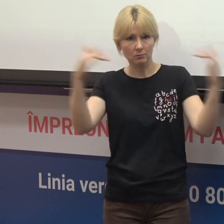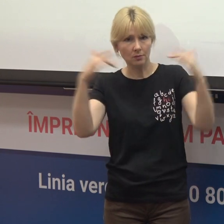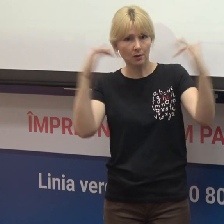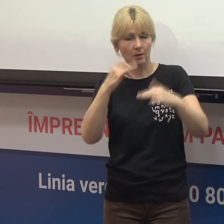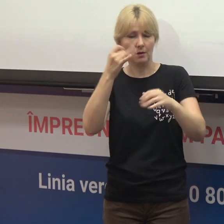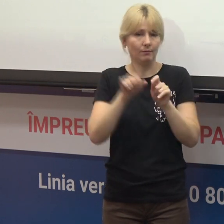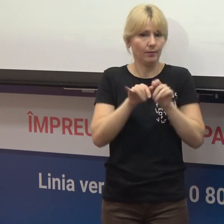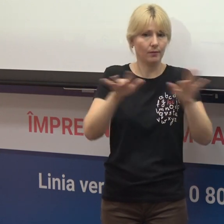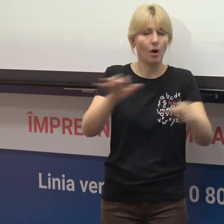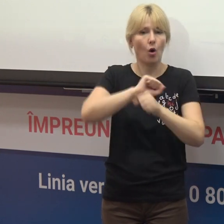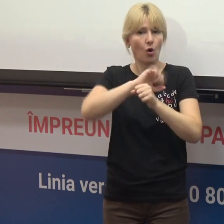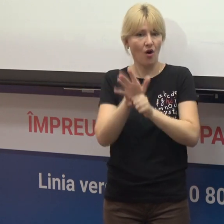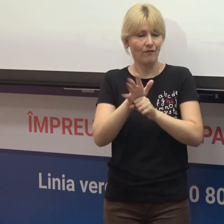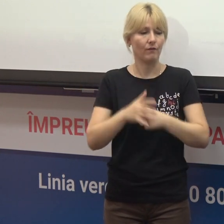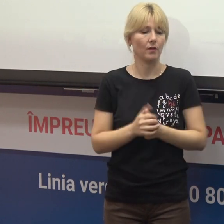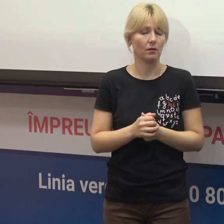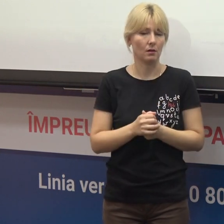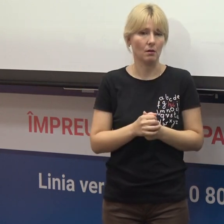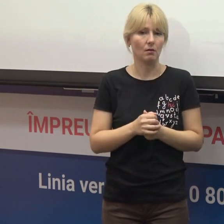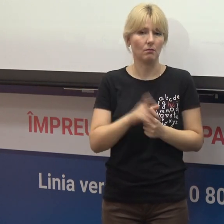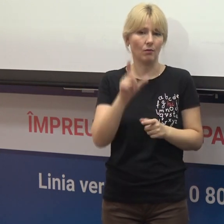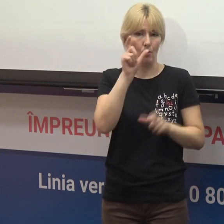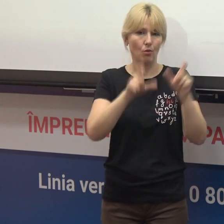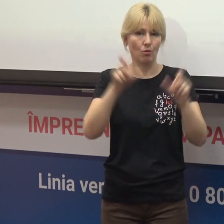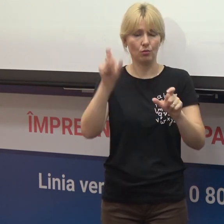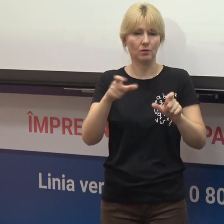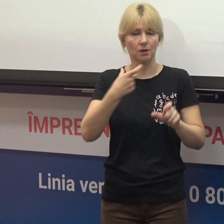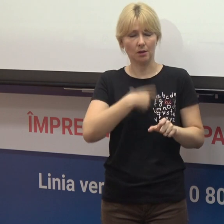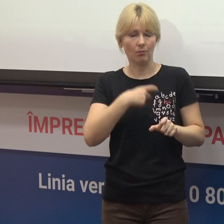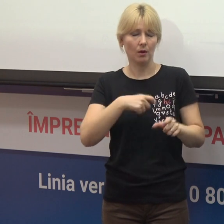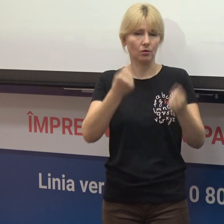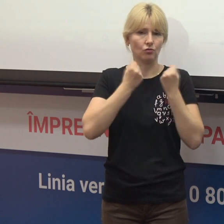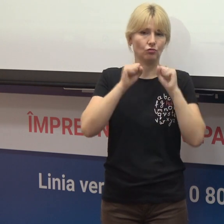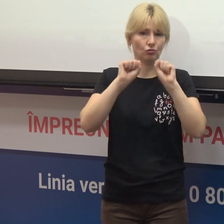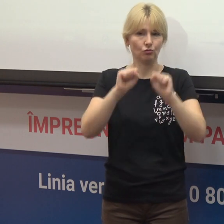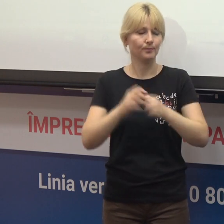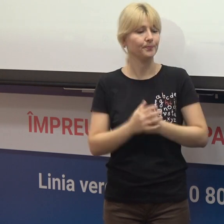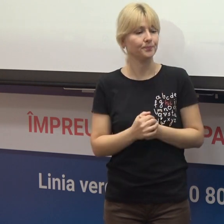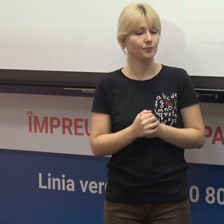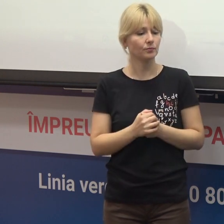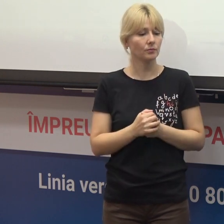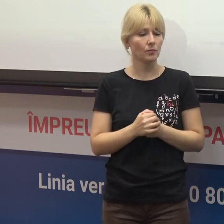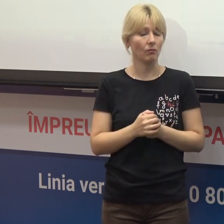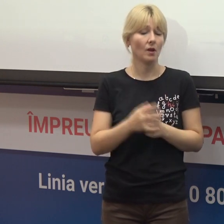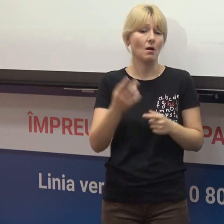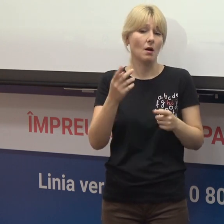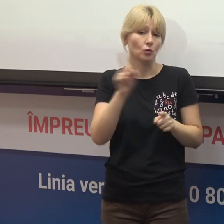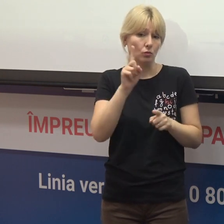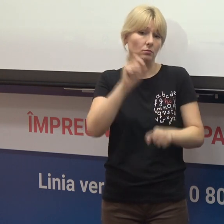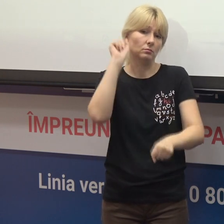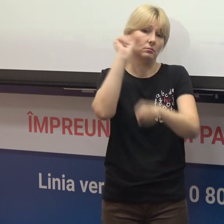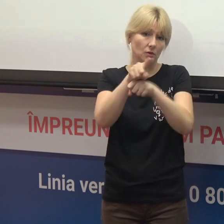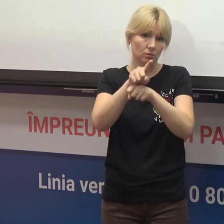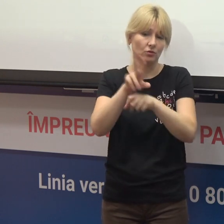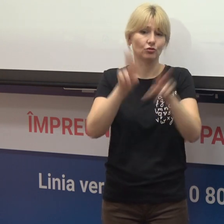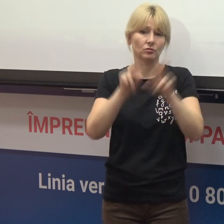răspândire a infecției COVID între persoane. Ca o sarcină